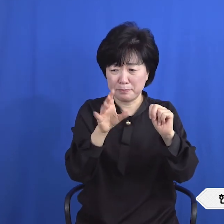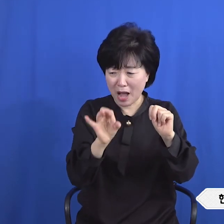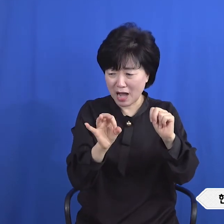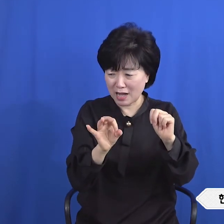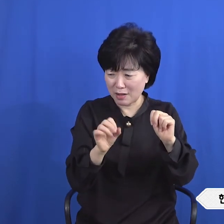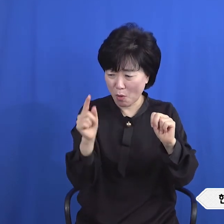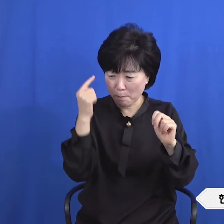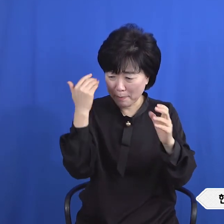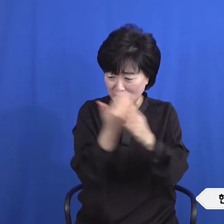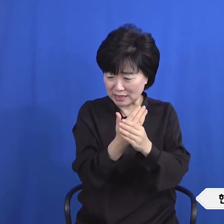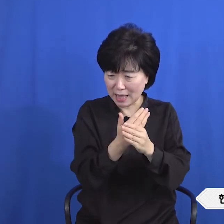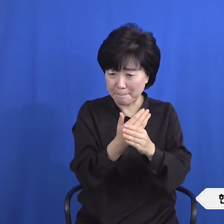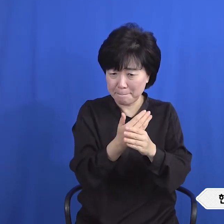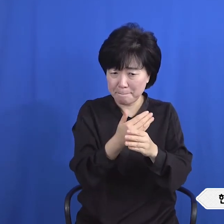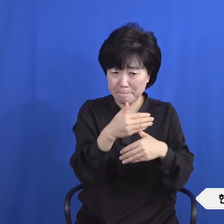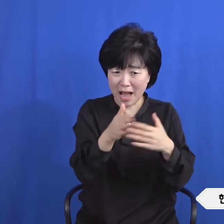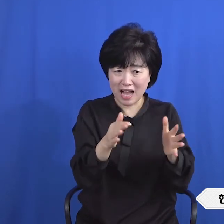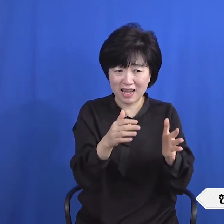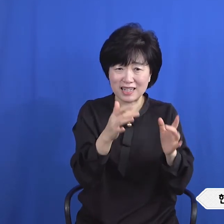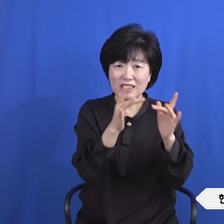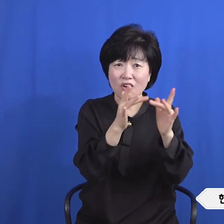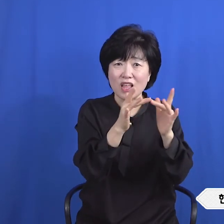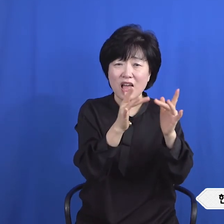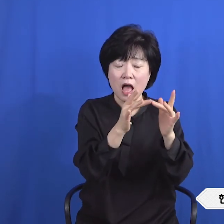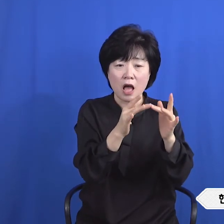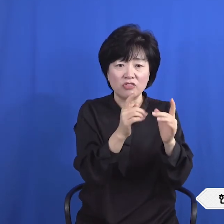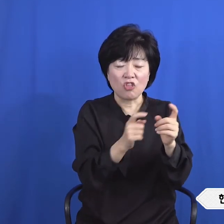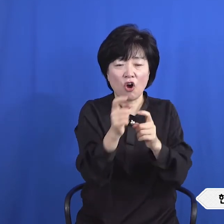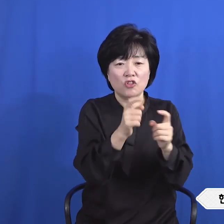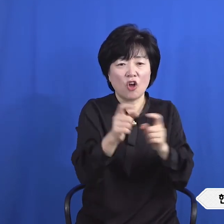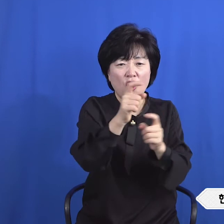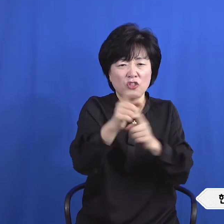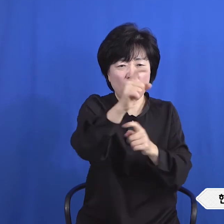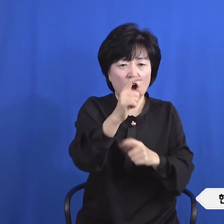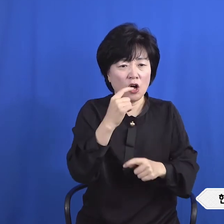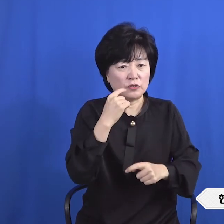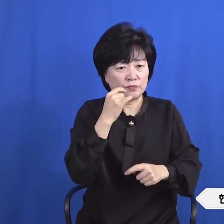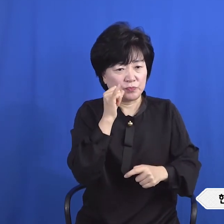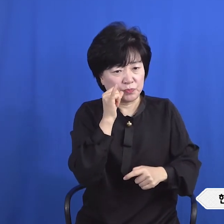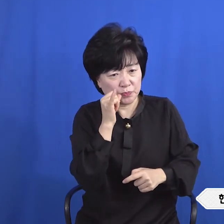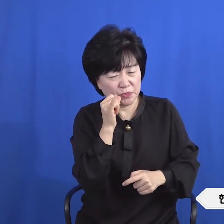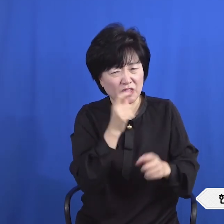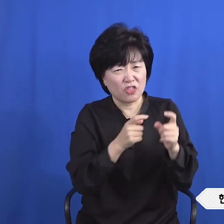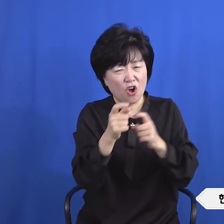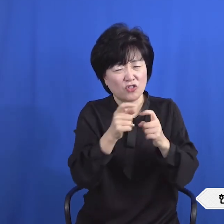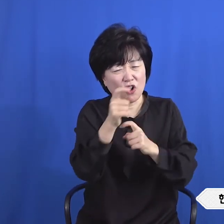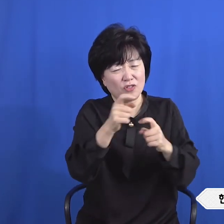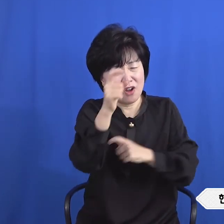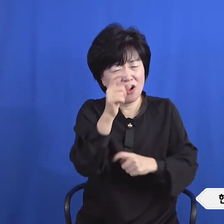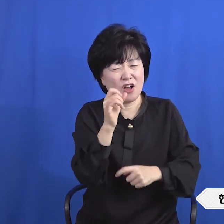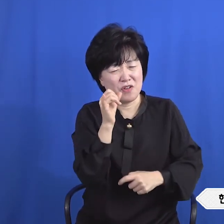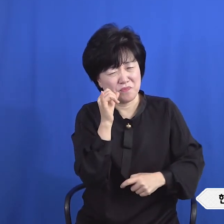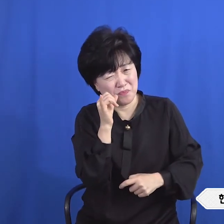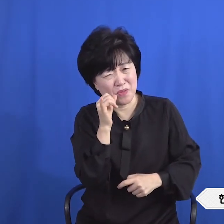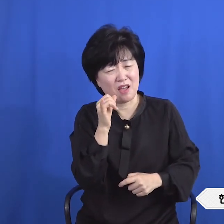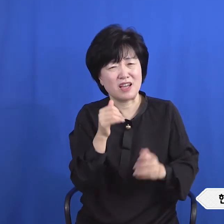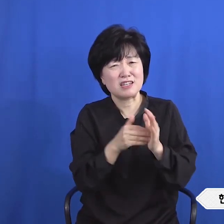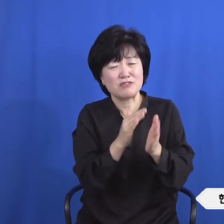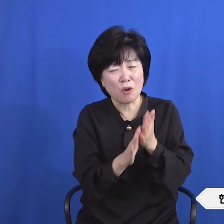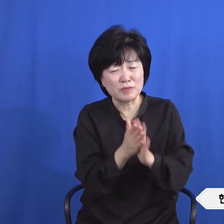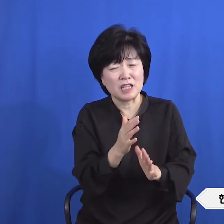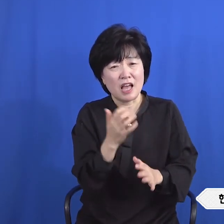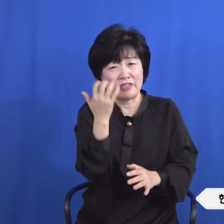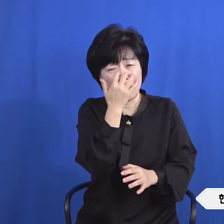보지 않습니까? 좀 더 센 것, 좀 더 센 것, 끝없이 더 센